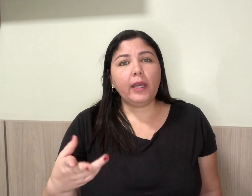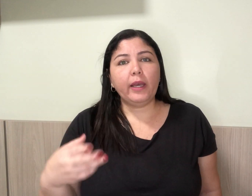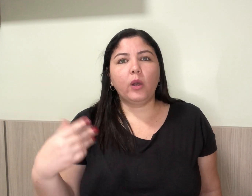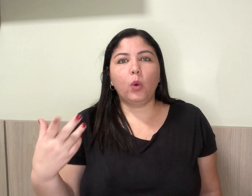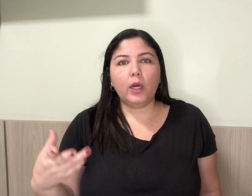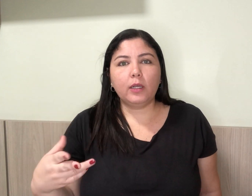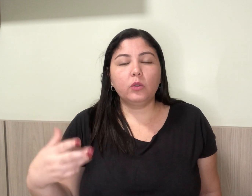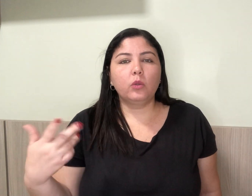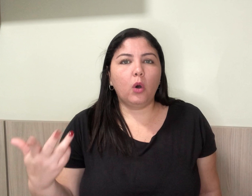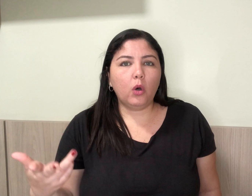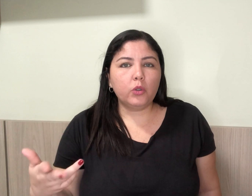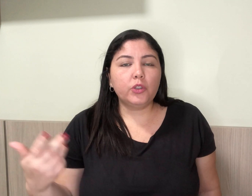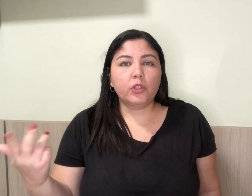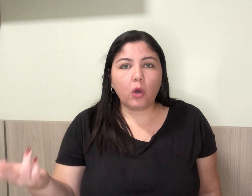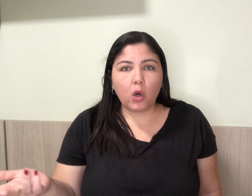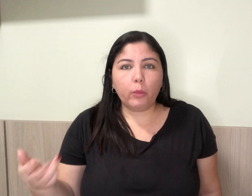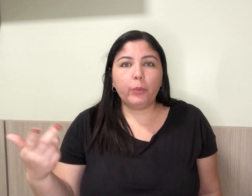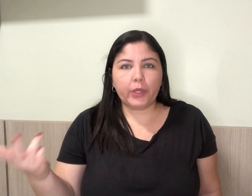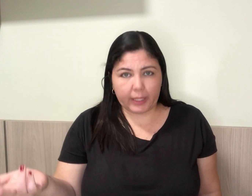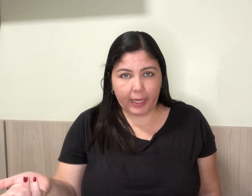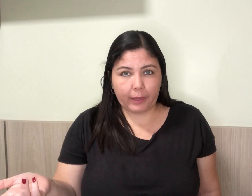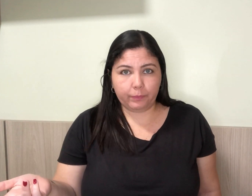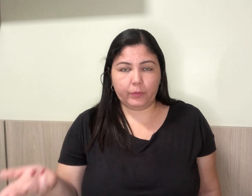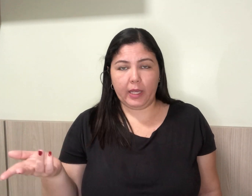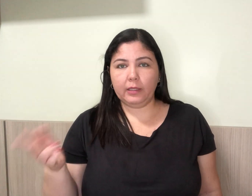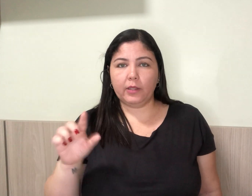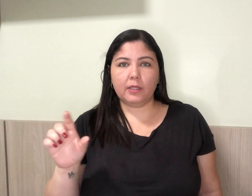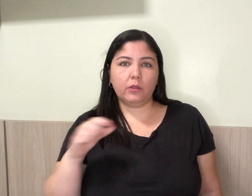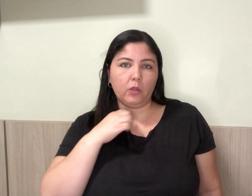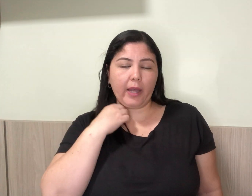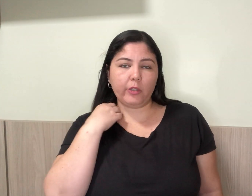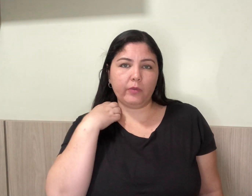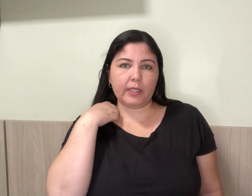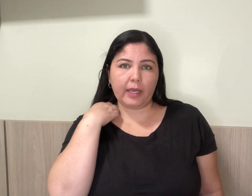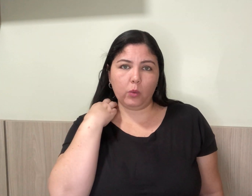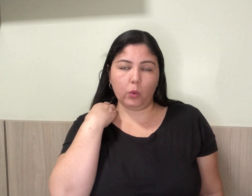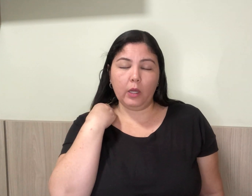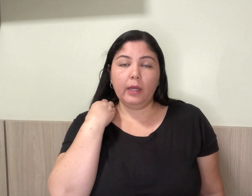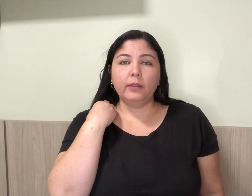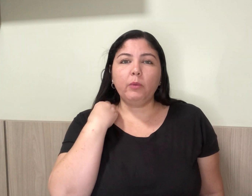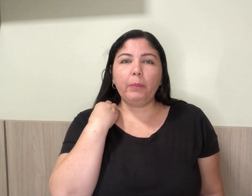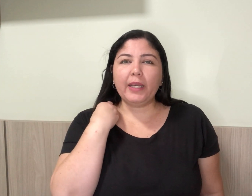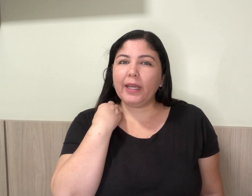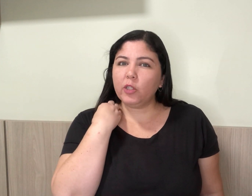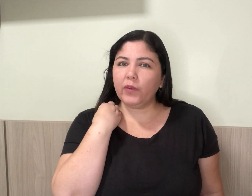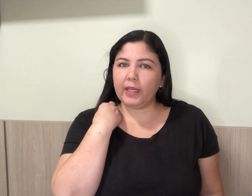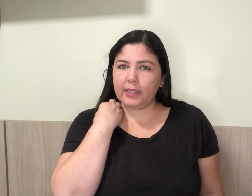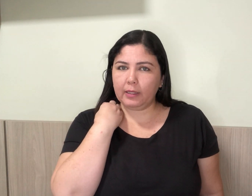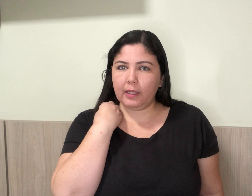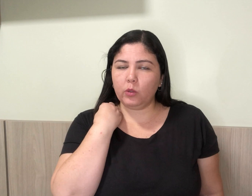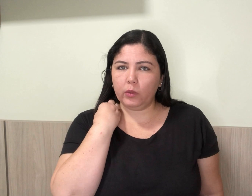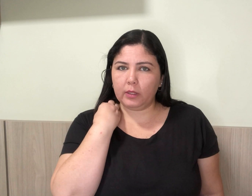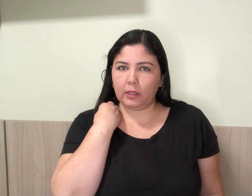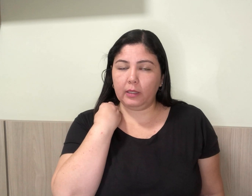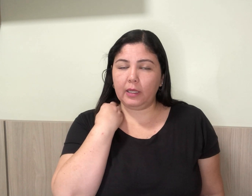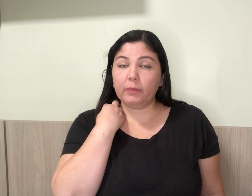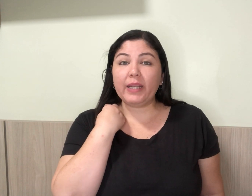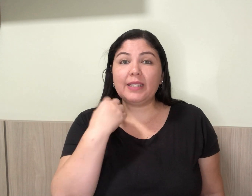que, quando, onde, como, por quê, né? Então essas são interrogativas QU. Tem uma pequena diferença entre a